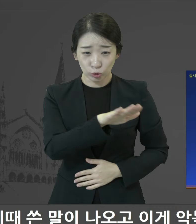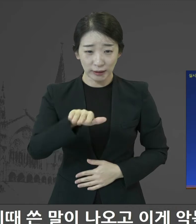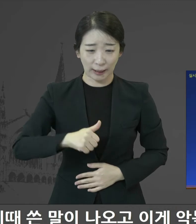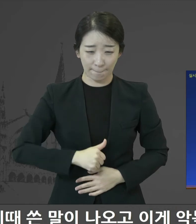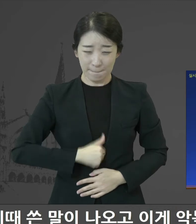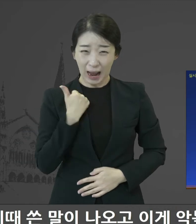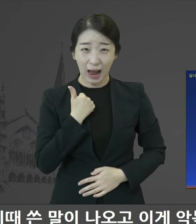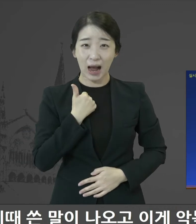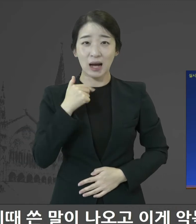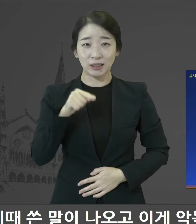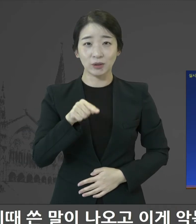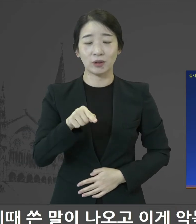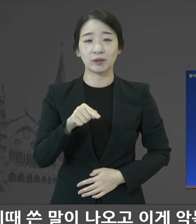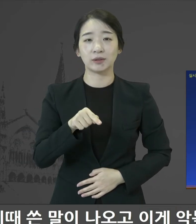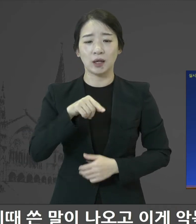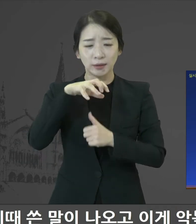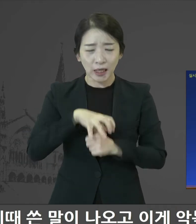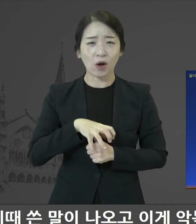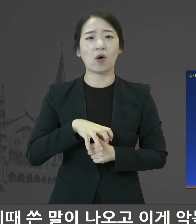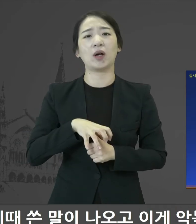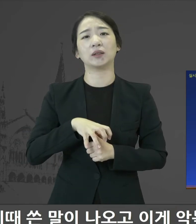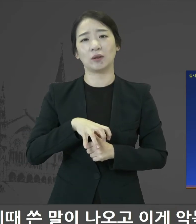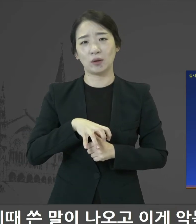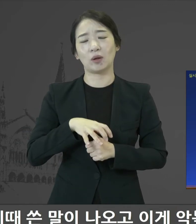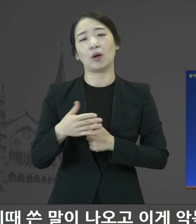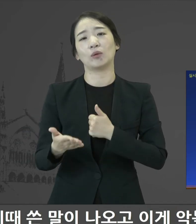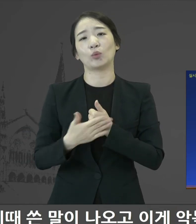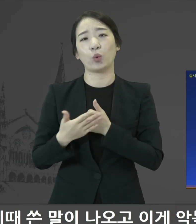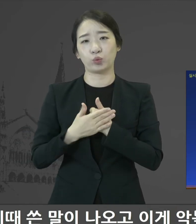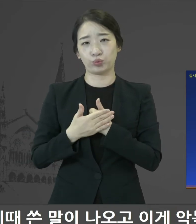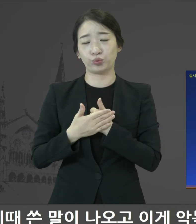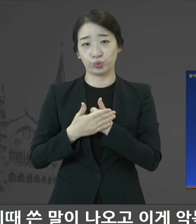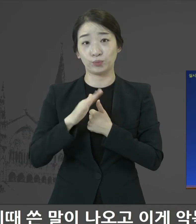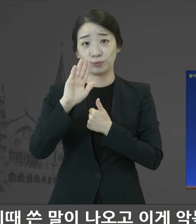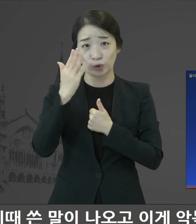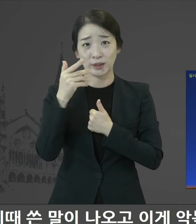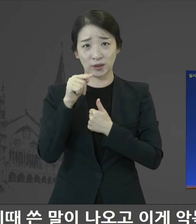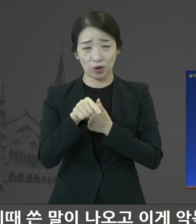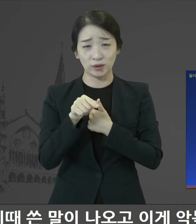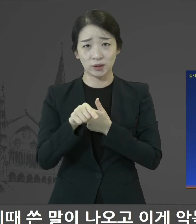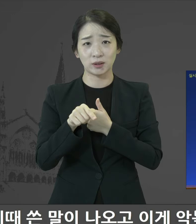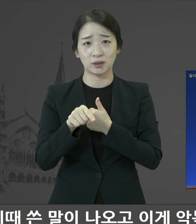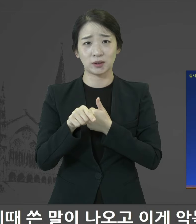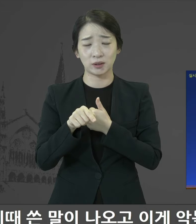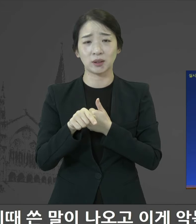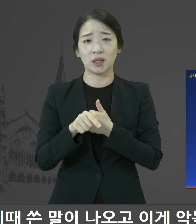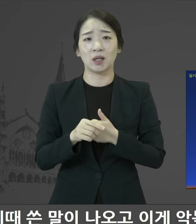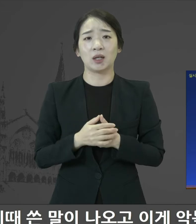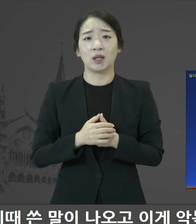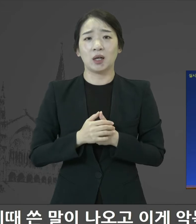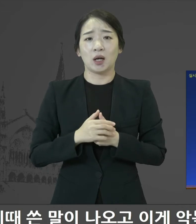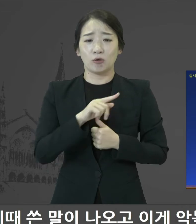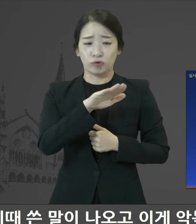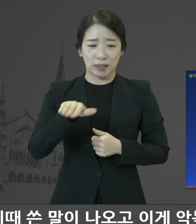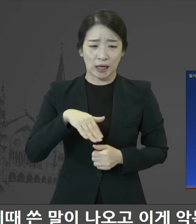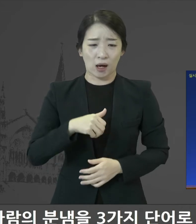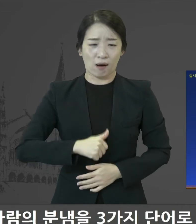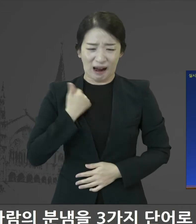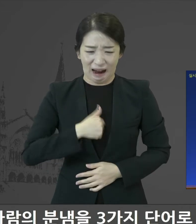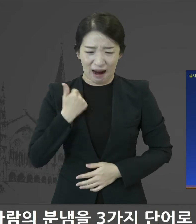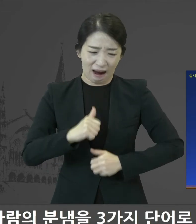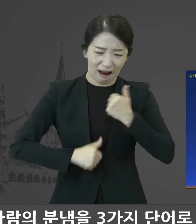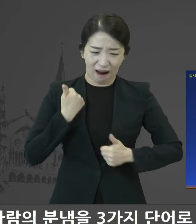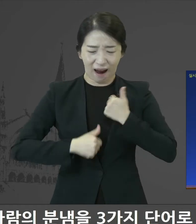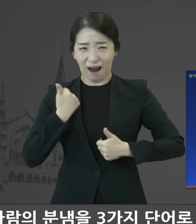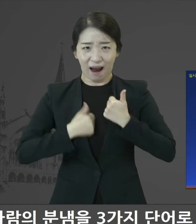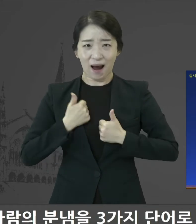분냄을 제어하는 데 도움이 된다는 겁니다. 그저 우리가 이 분내는 일들이 한 가지 분을